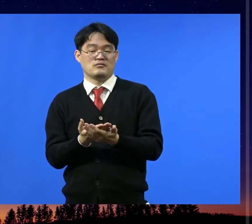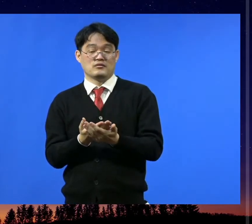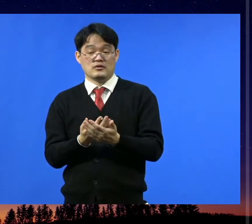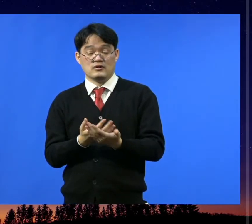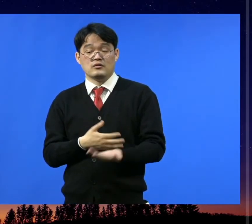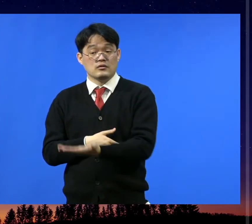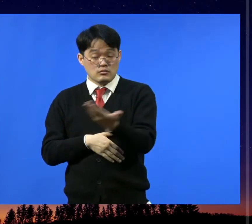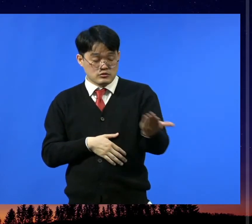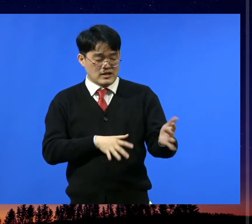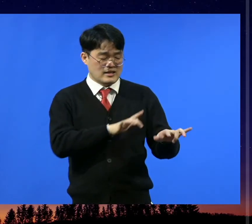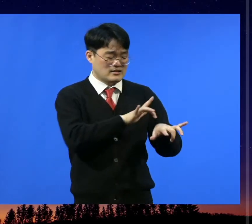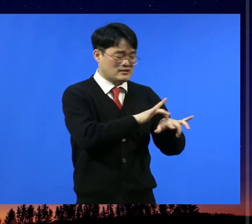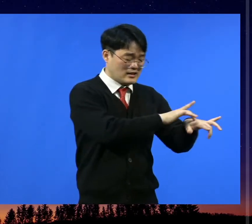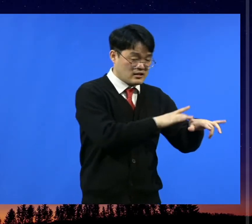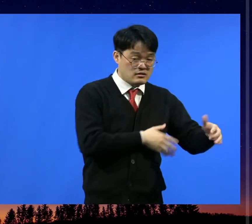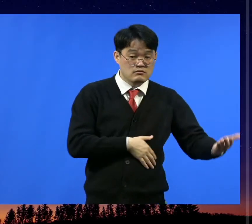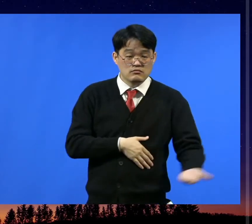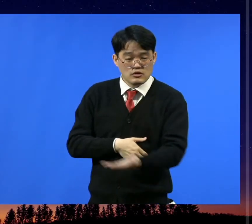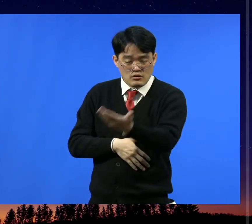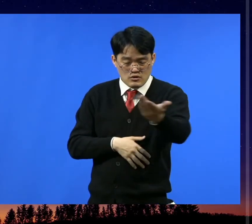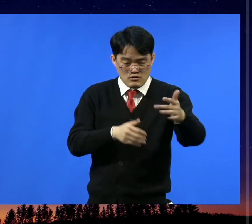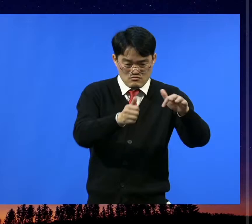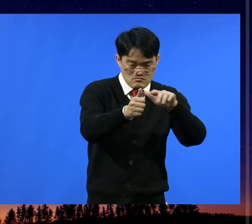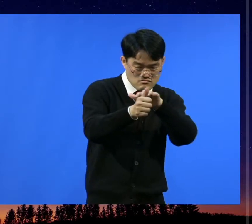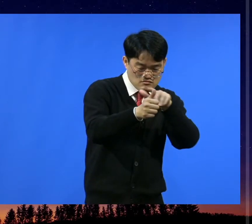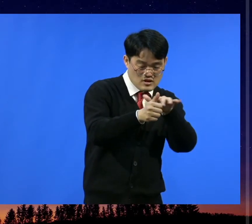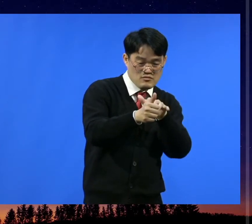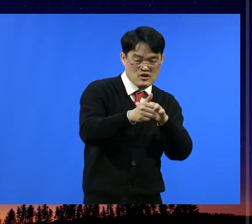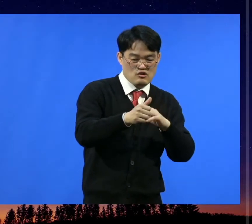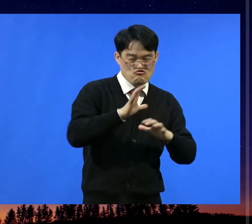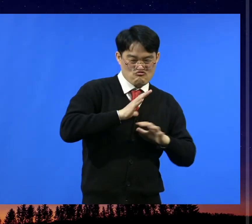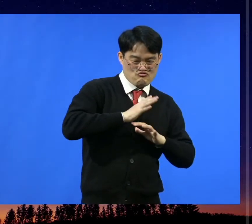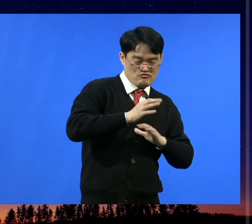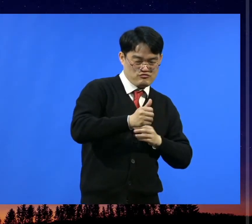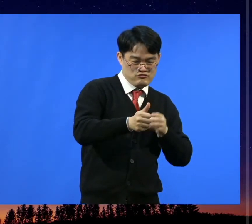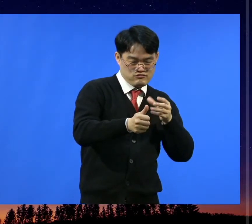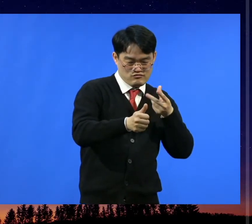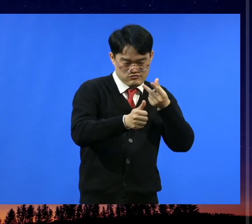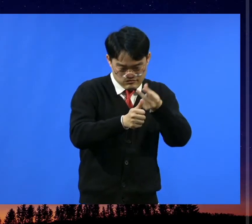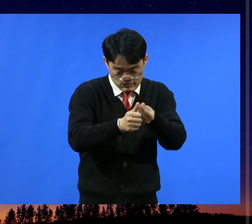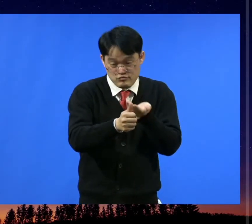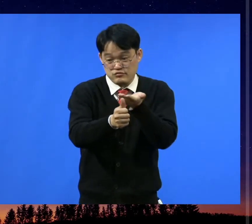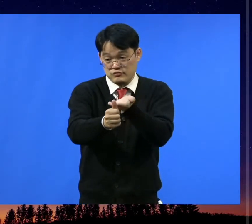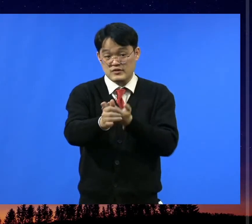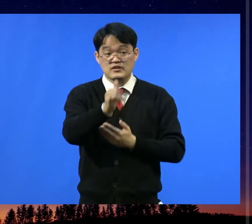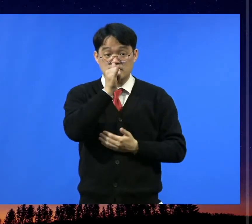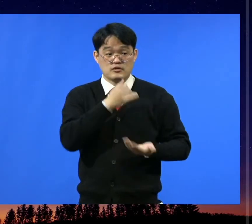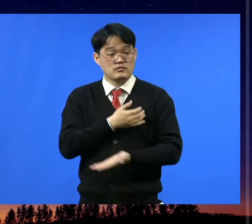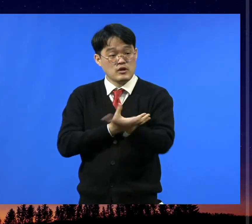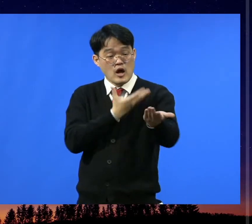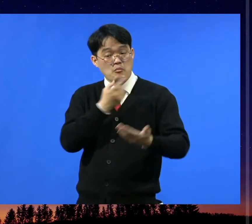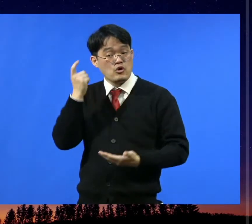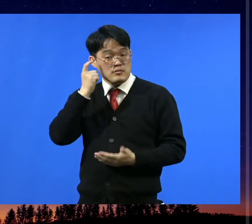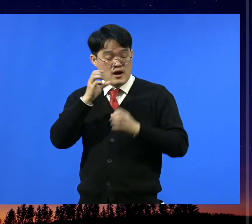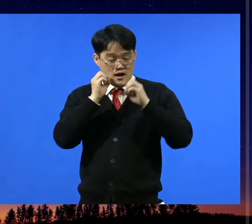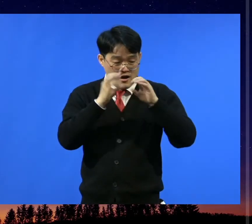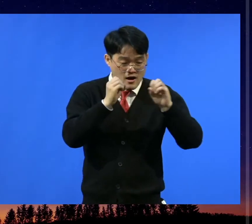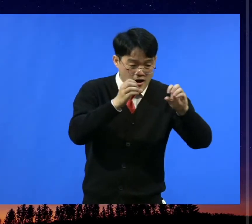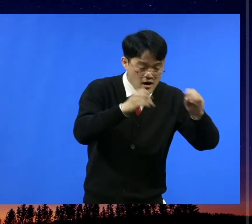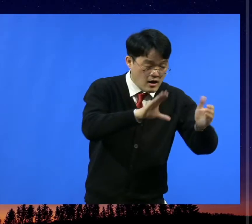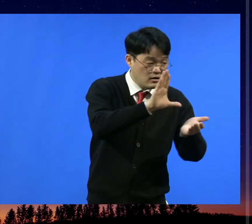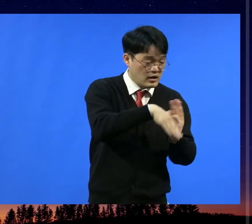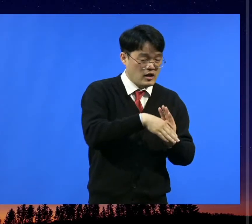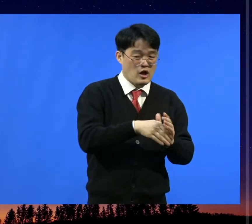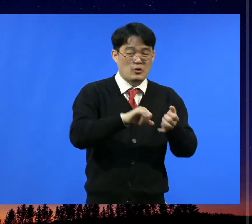때도 마찬가지잖아요. 우리를 두렵게 하는 거, 두렵게 하는 거. 복음을 전하는 현장에 가면 여러분, 영적 전쟁이 있는